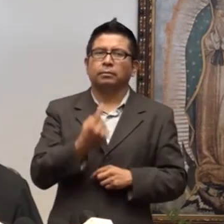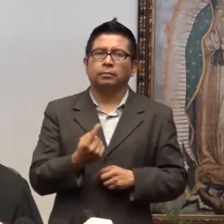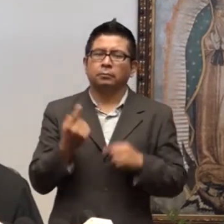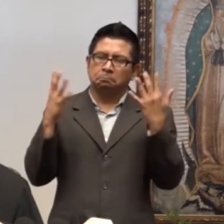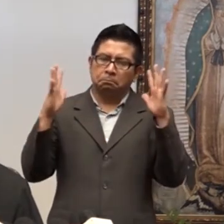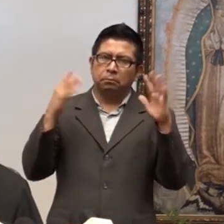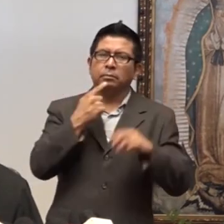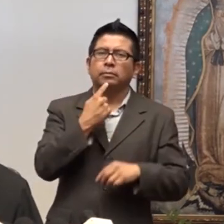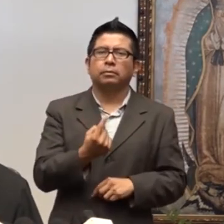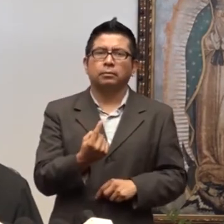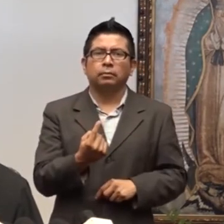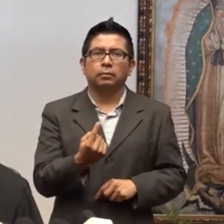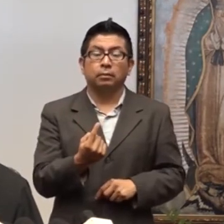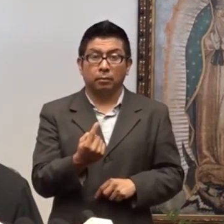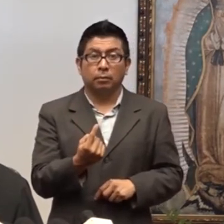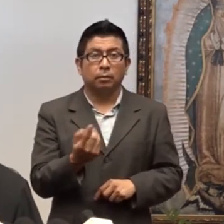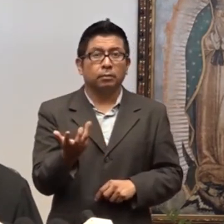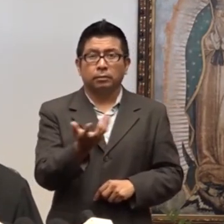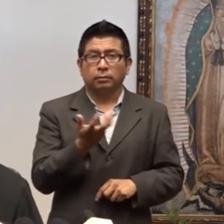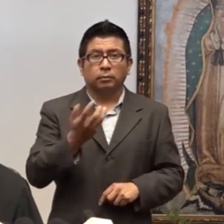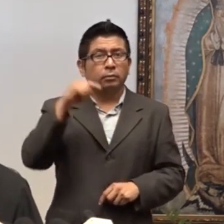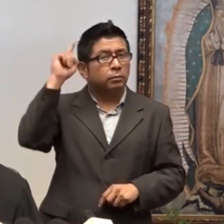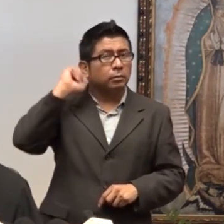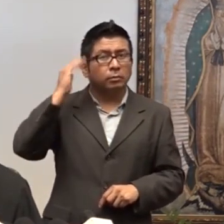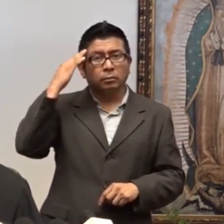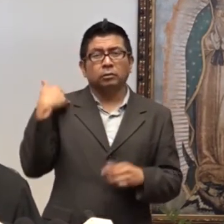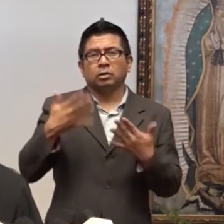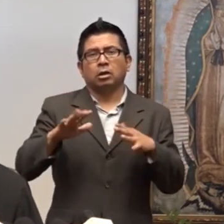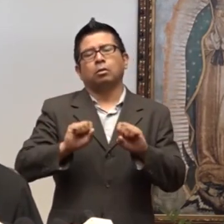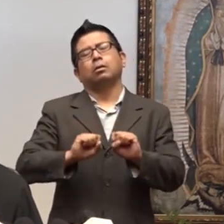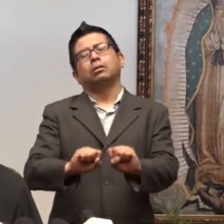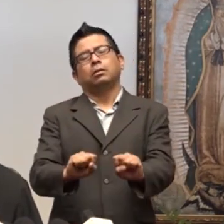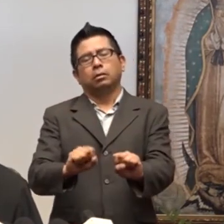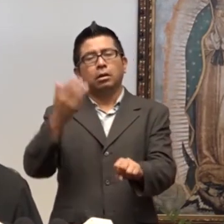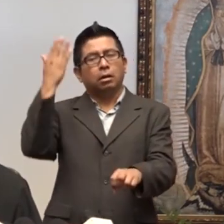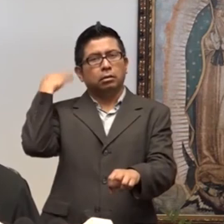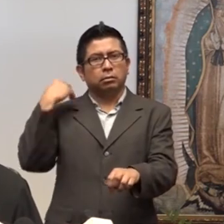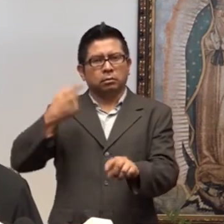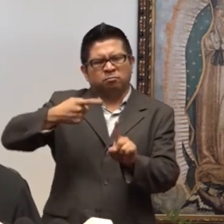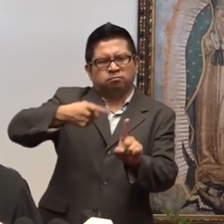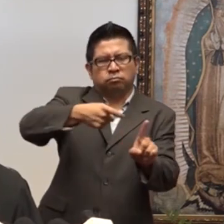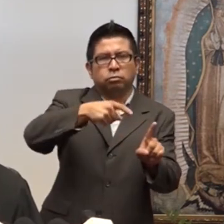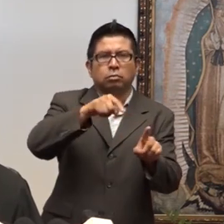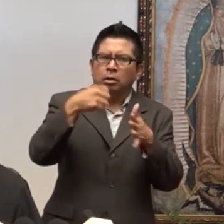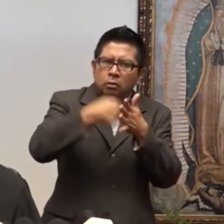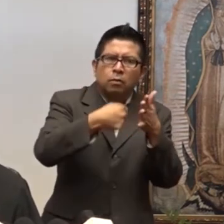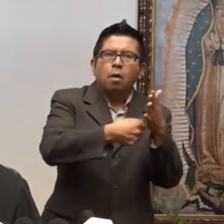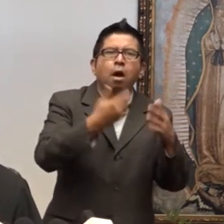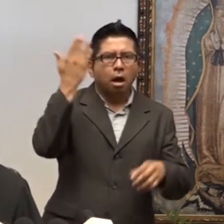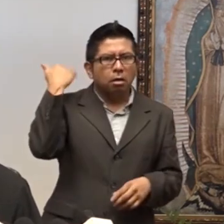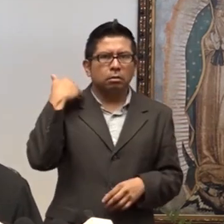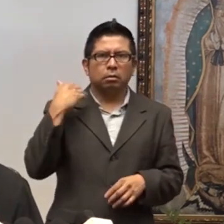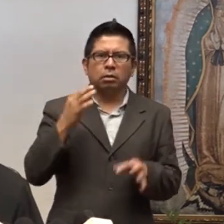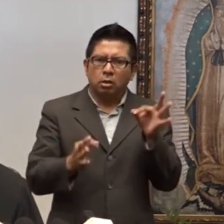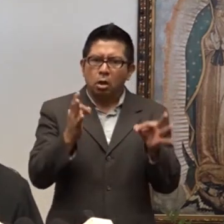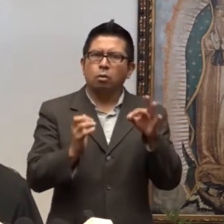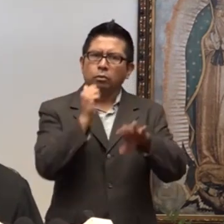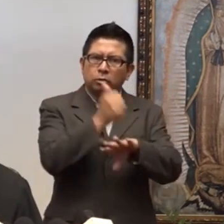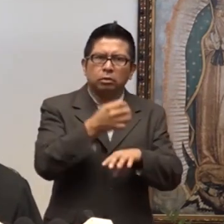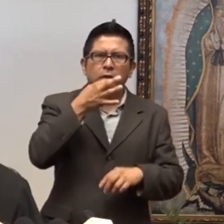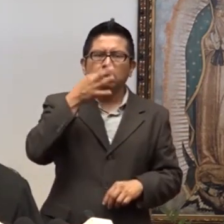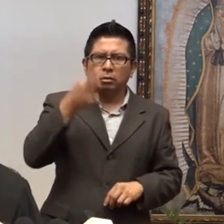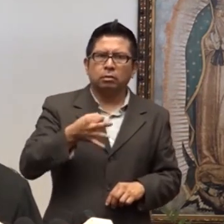me merecen los que dieron su vida en esta cruzada en defensa de la justicia la verdad